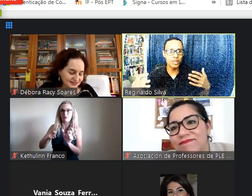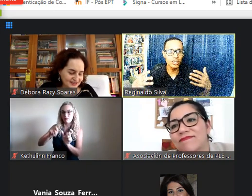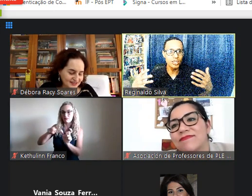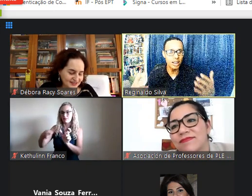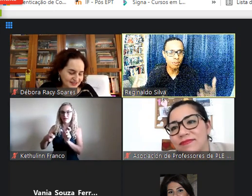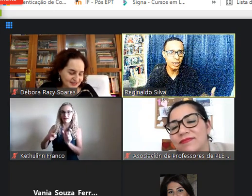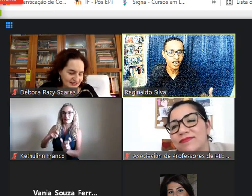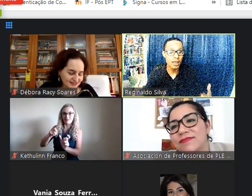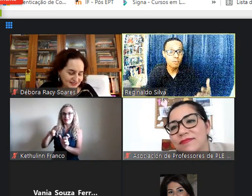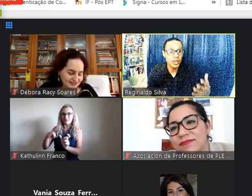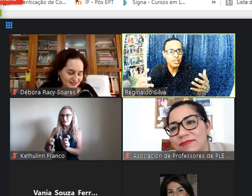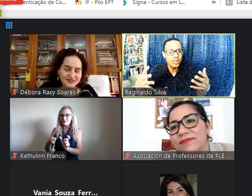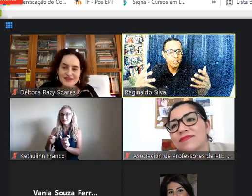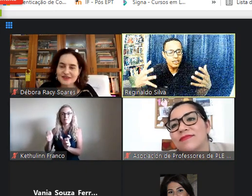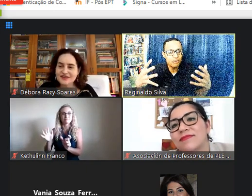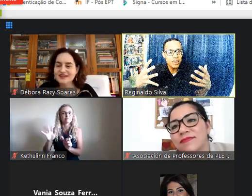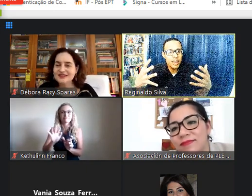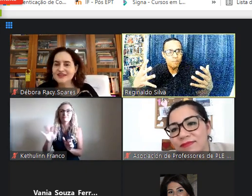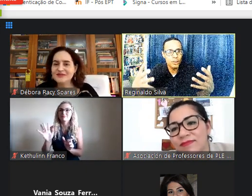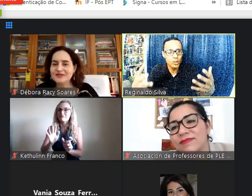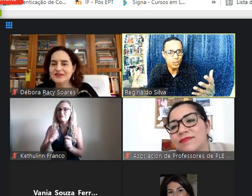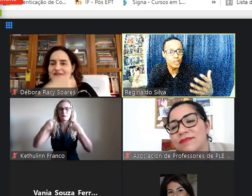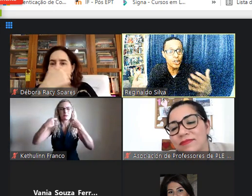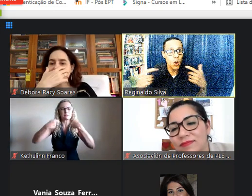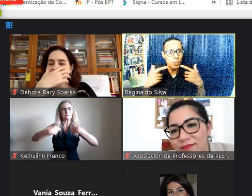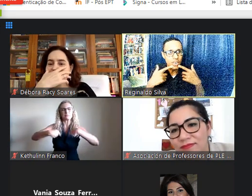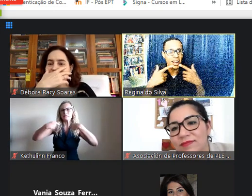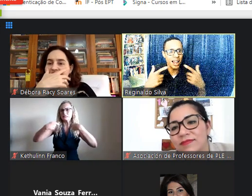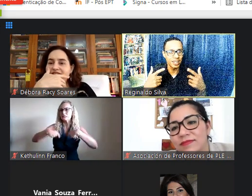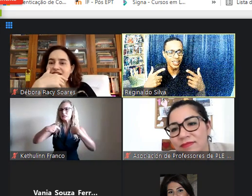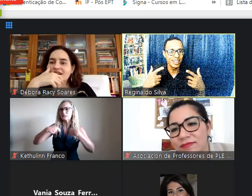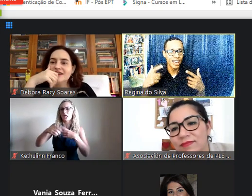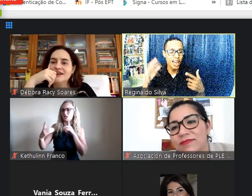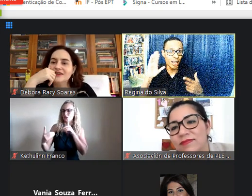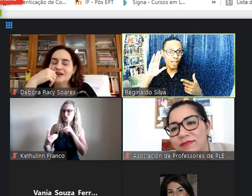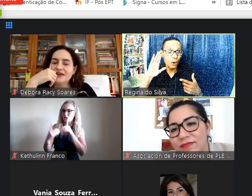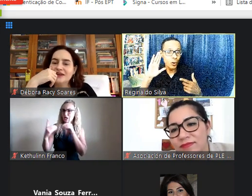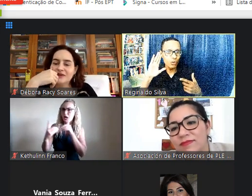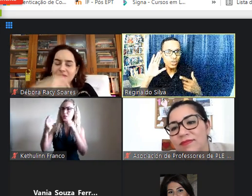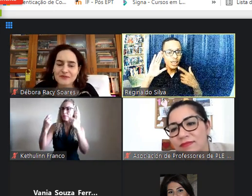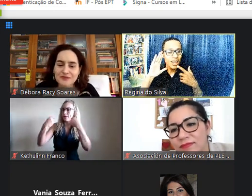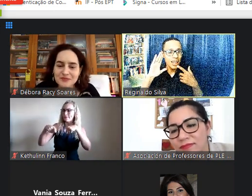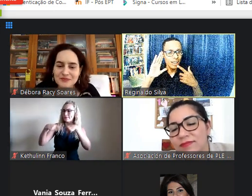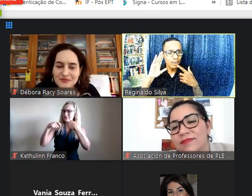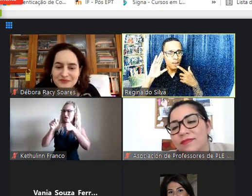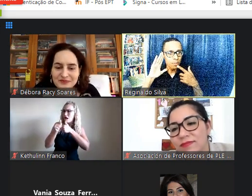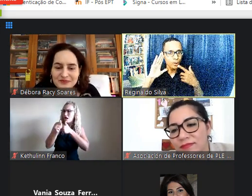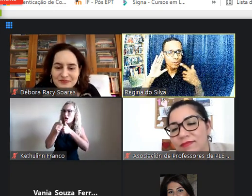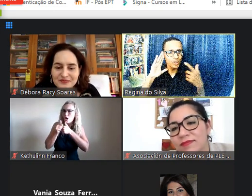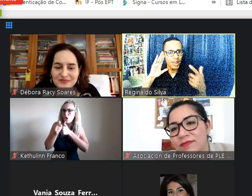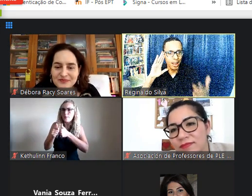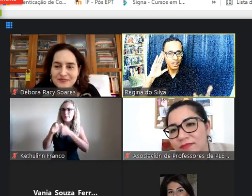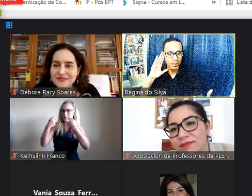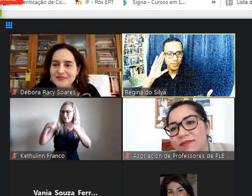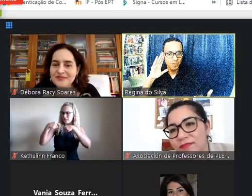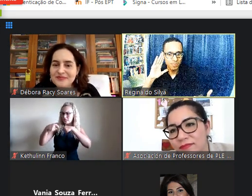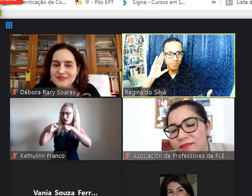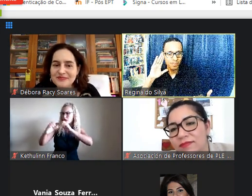precisa de dinâmica, precisa de ver a pessoa se comunicar, né? Ela ouve, ela vai